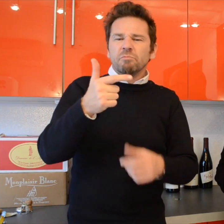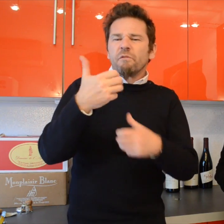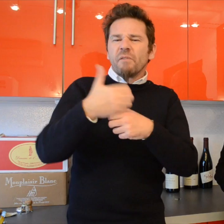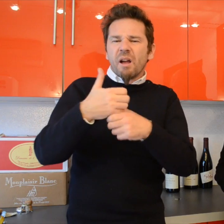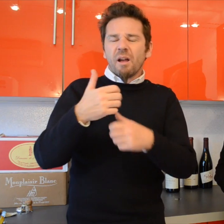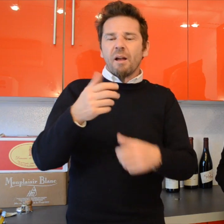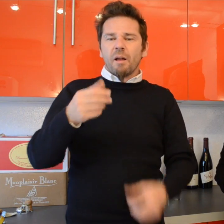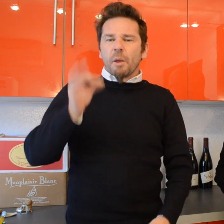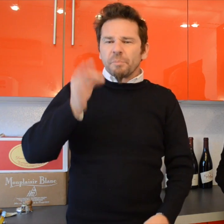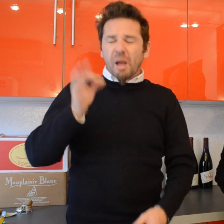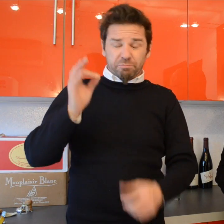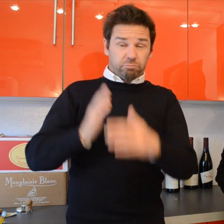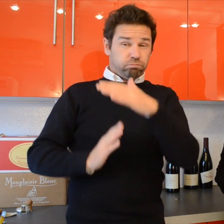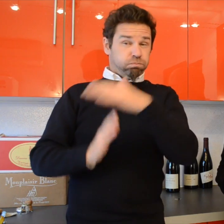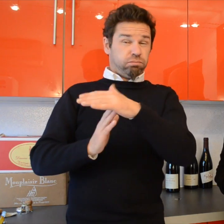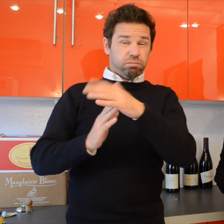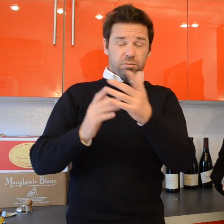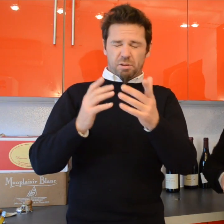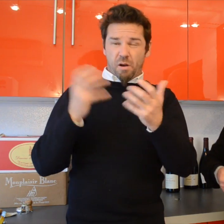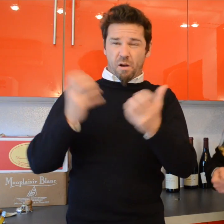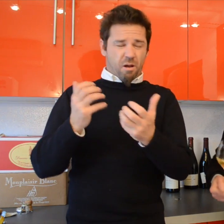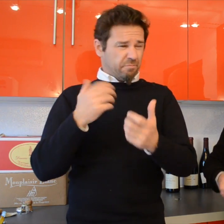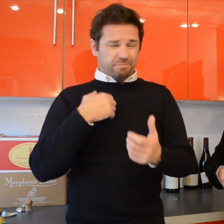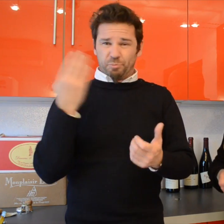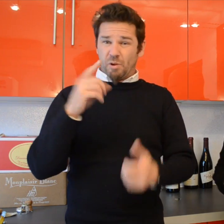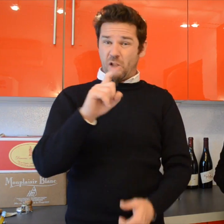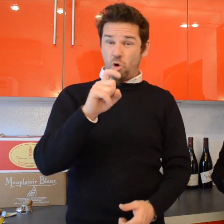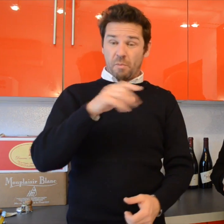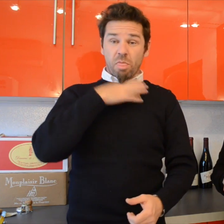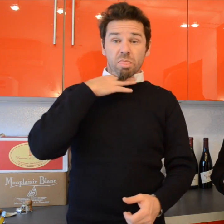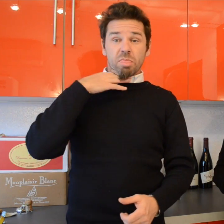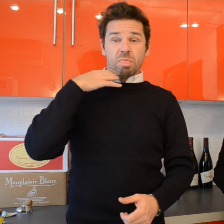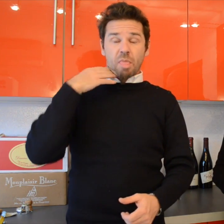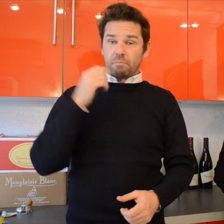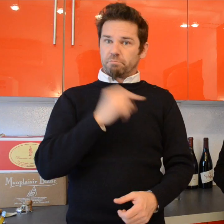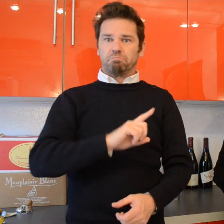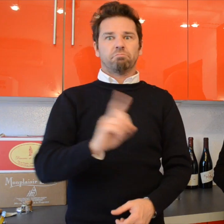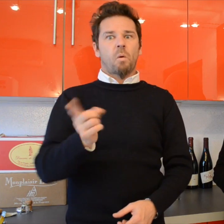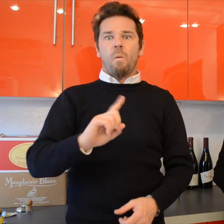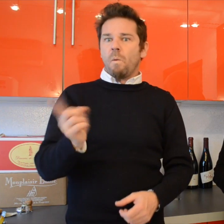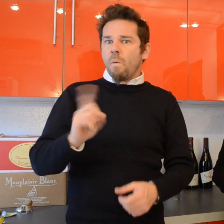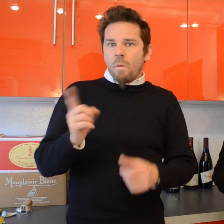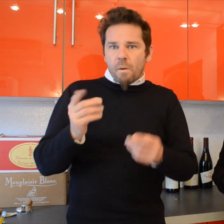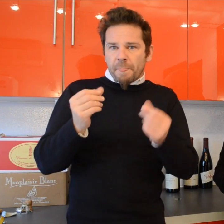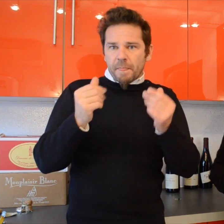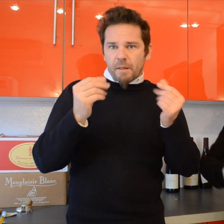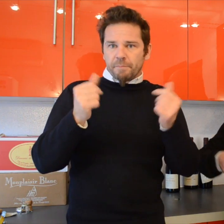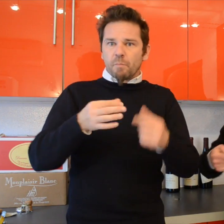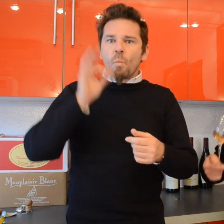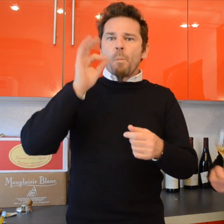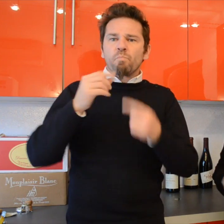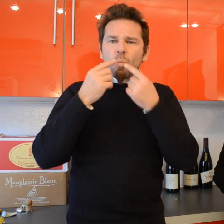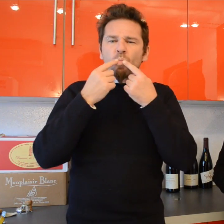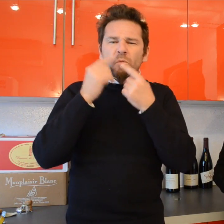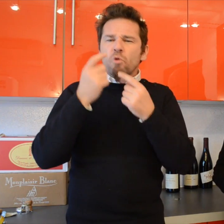demi, j'arrête ça, j'ai envie de boire de l'eau parce que j'en peux plus. C'est pas du tout le cas ici. Une belle longueur, une